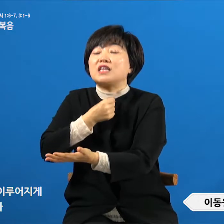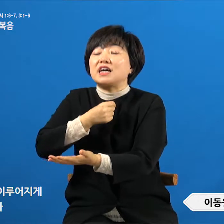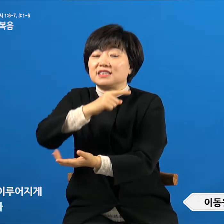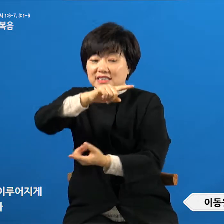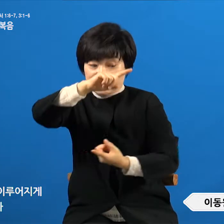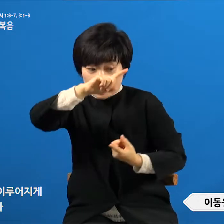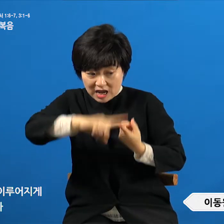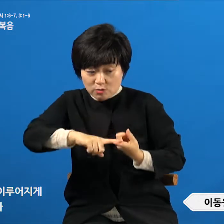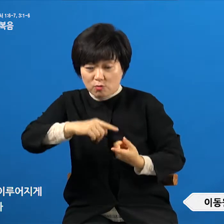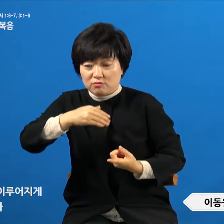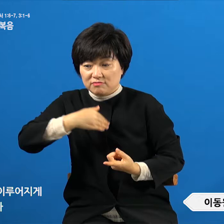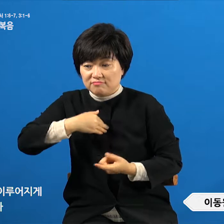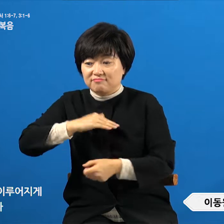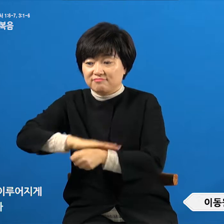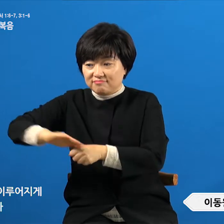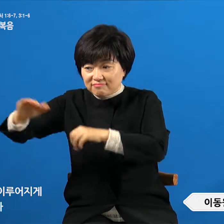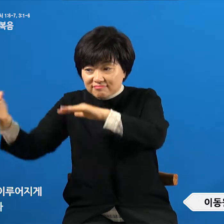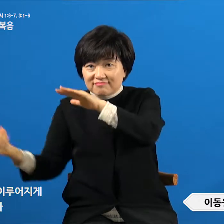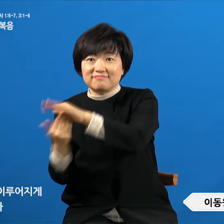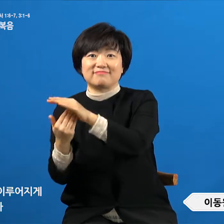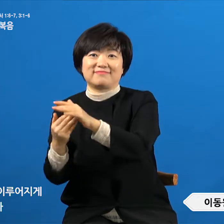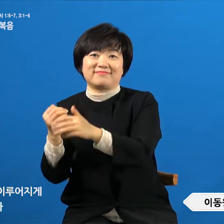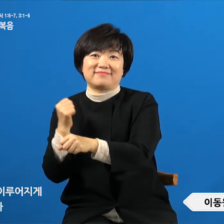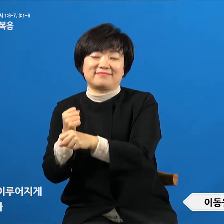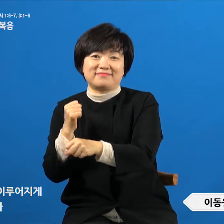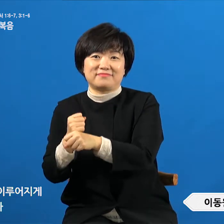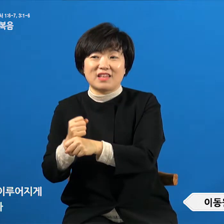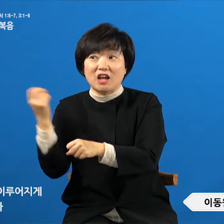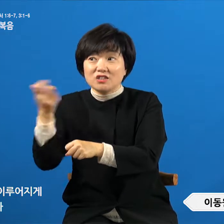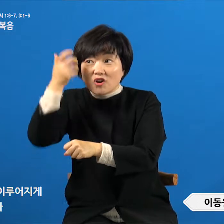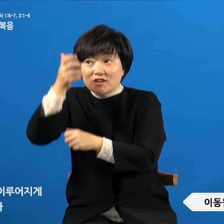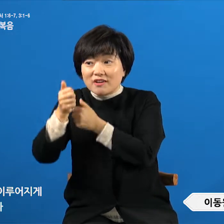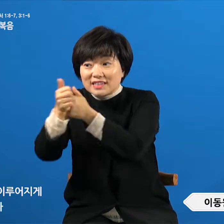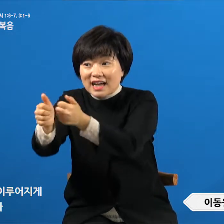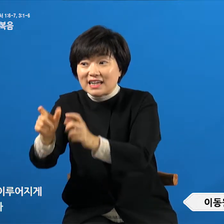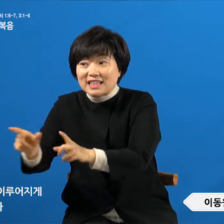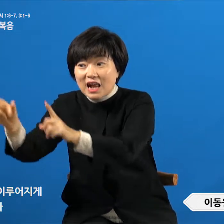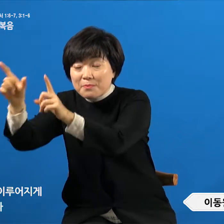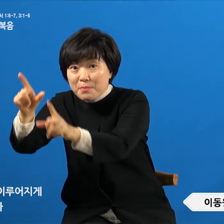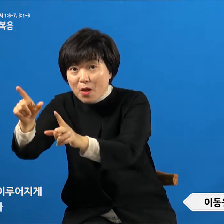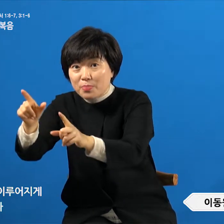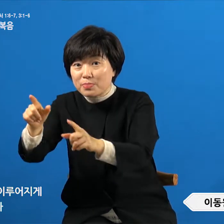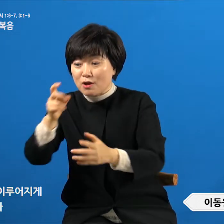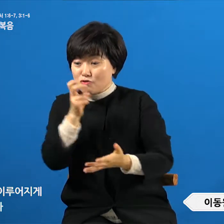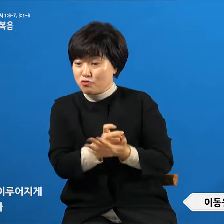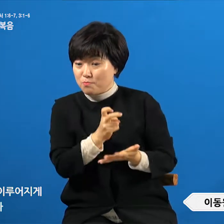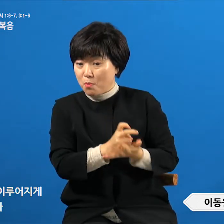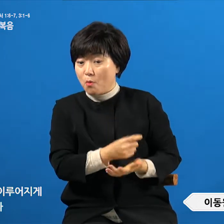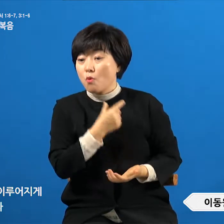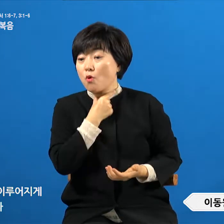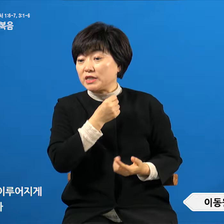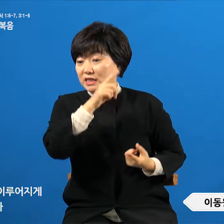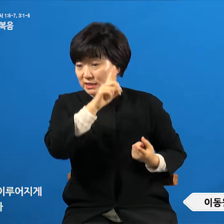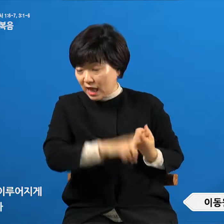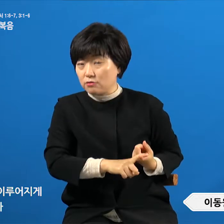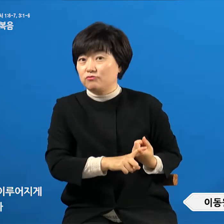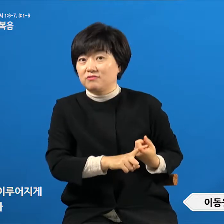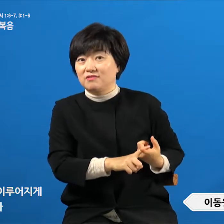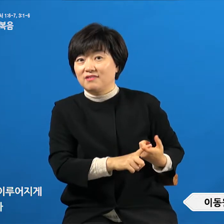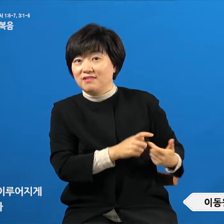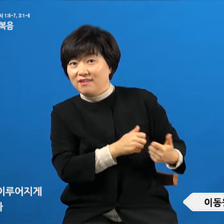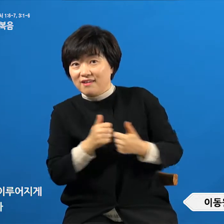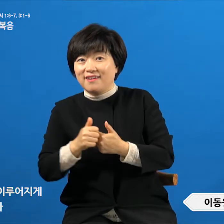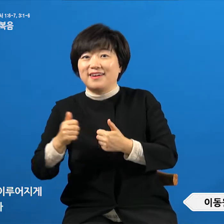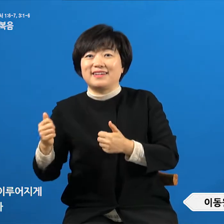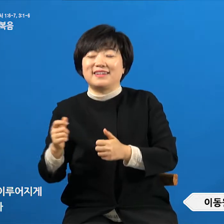요구가 이루어지게 하려 하심이라. 아멘. 그러니까 성령을 따라 살다 보면 뭐가 이루어져요? 율법의 요구가 이루어져요.